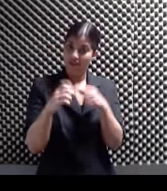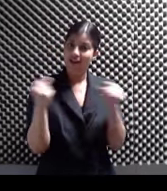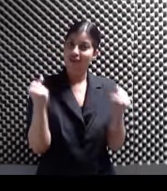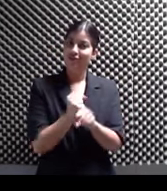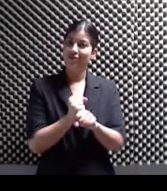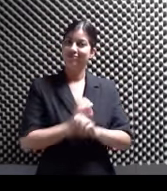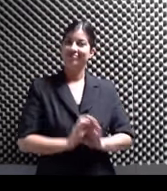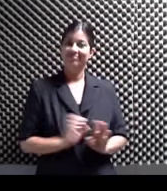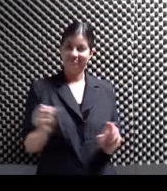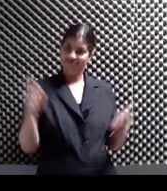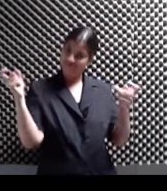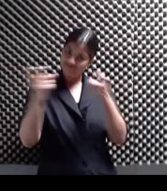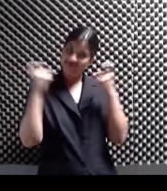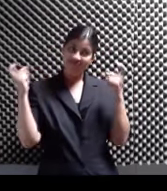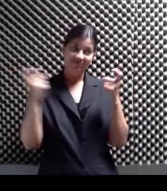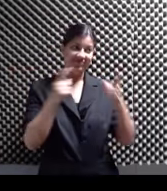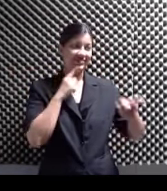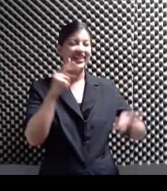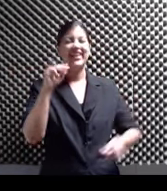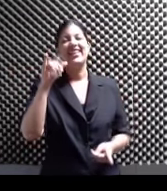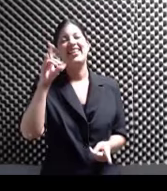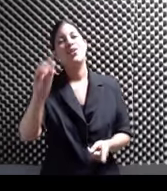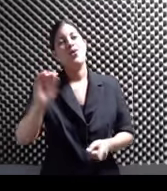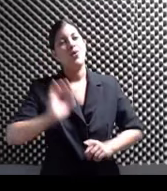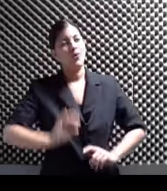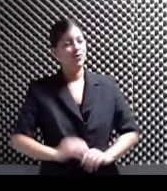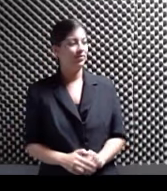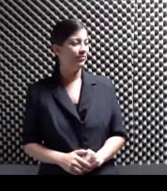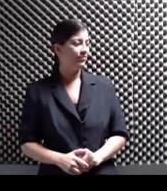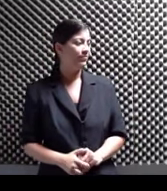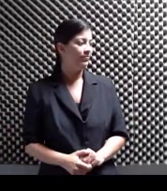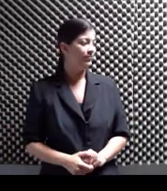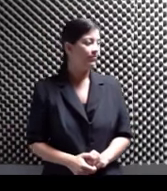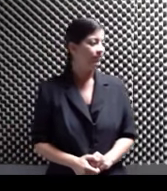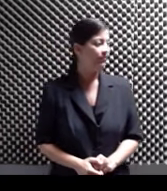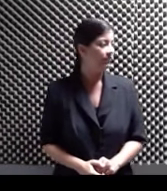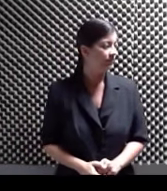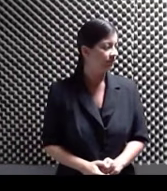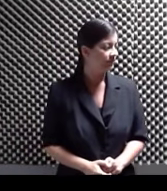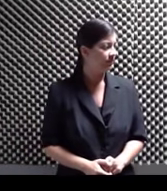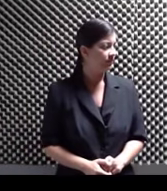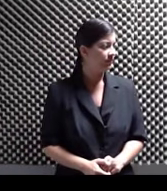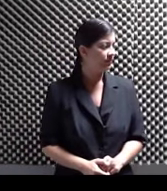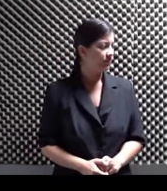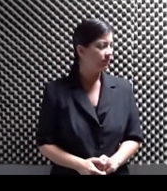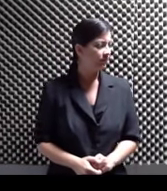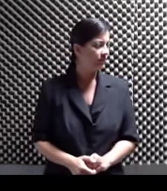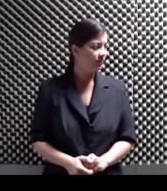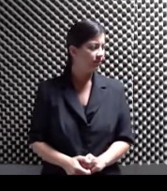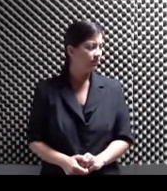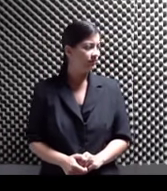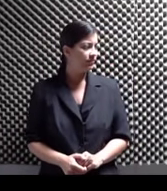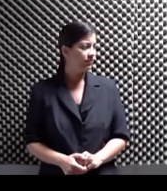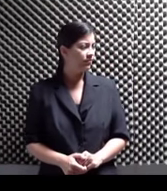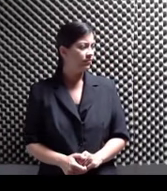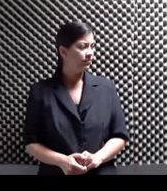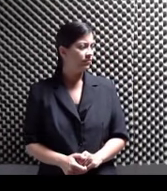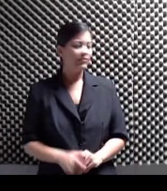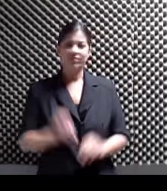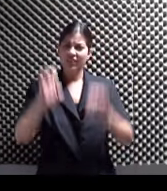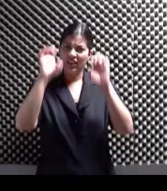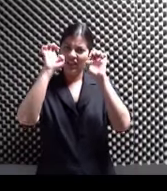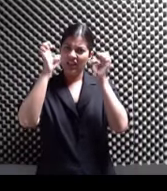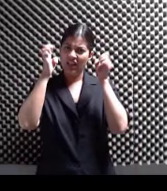año de la apertura del nido. Del nido del guerrero, así mismo es. Este, y a partir de